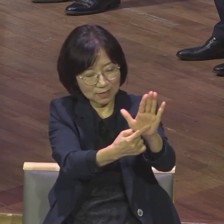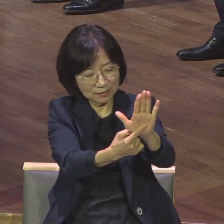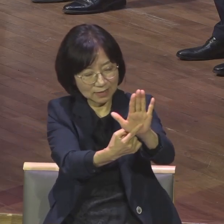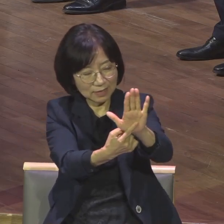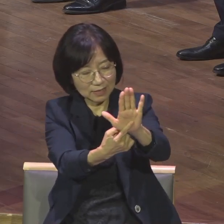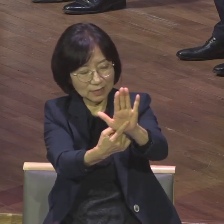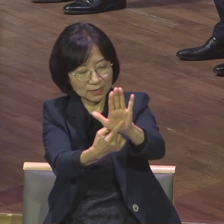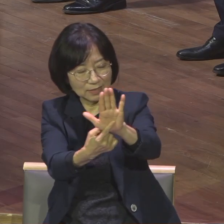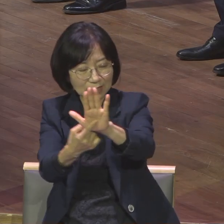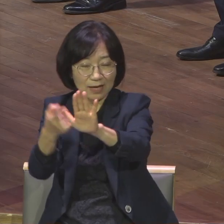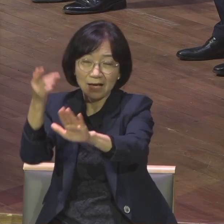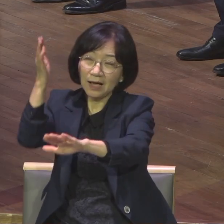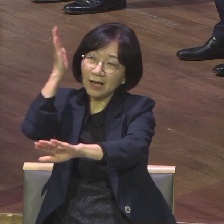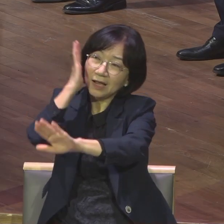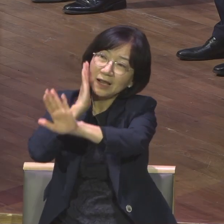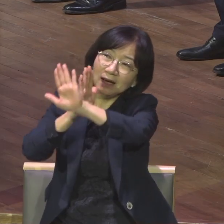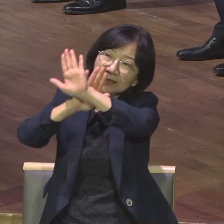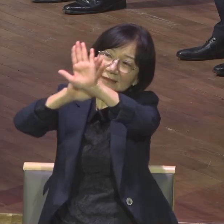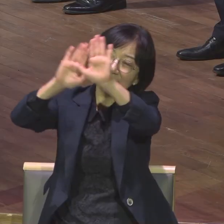드러나니